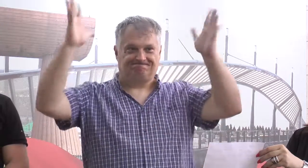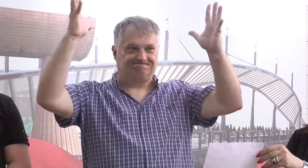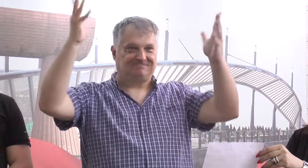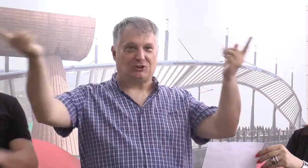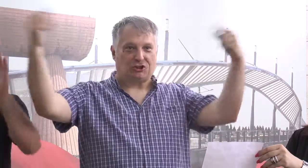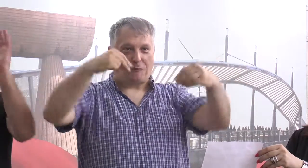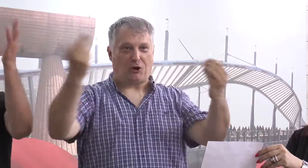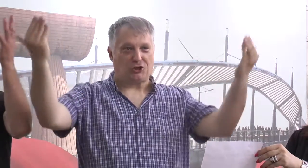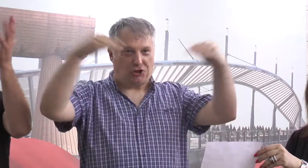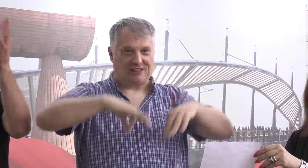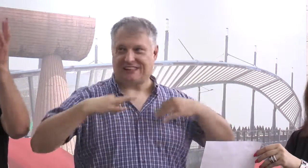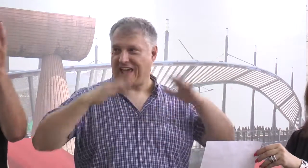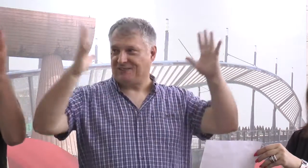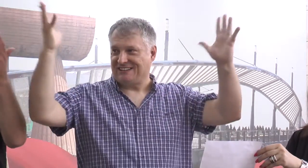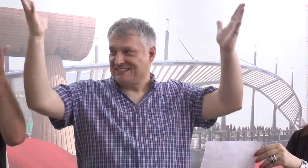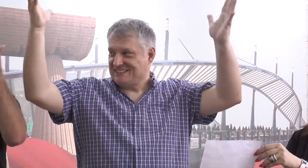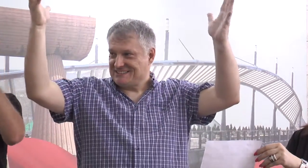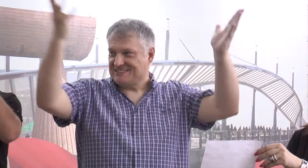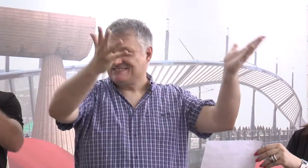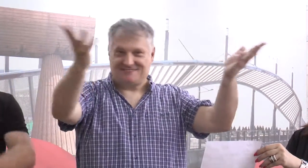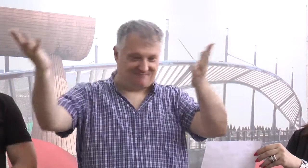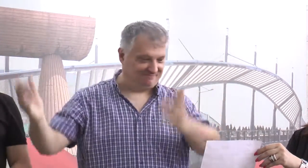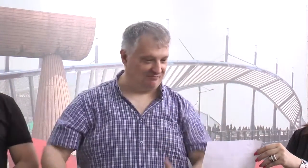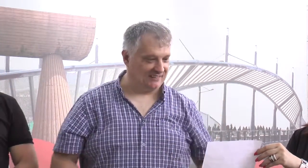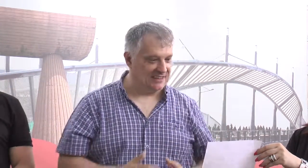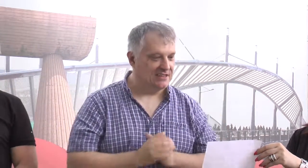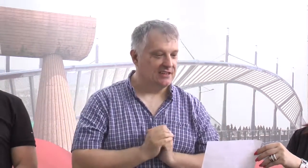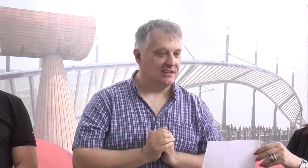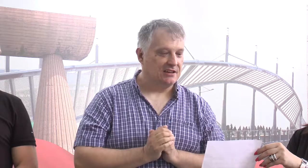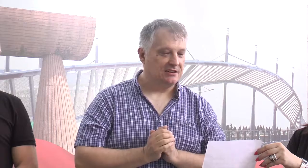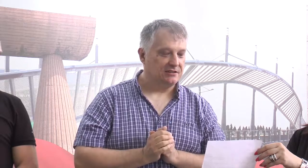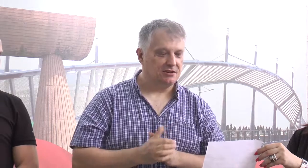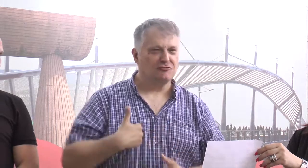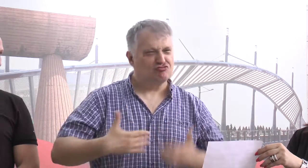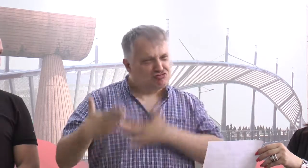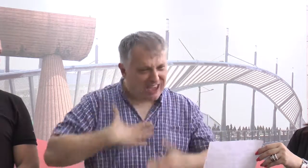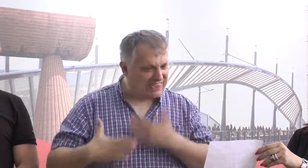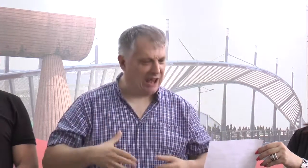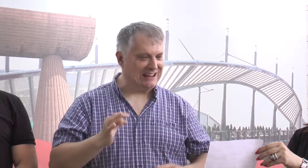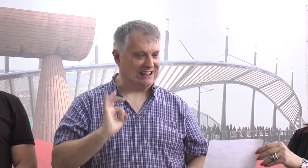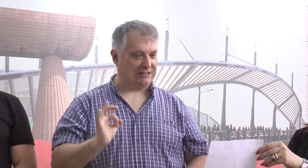Pozdrav za sve organizacije koje su došle, dobro došli svi.